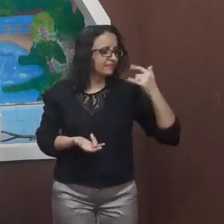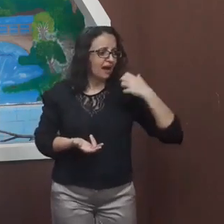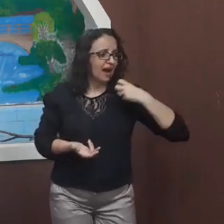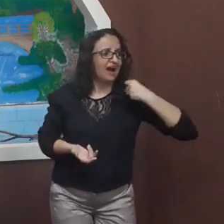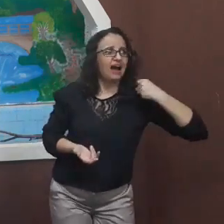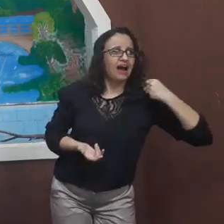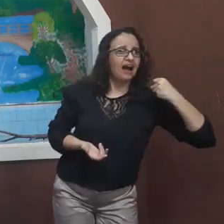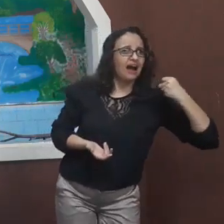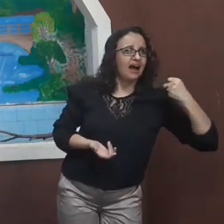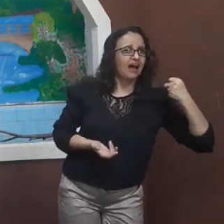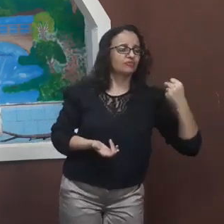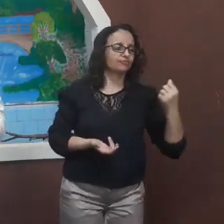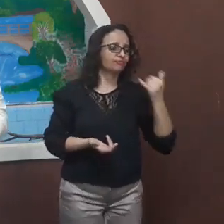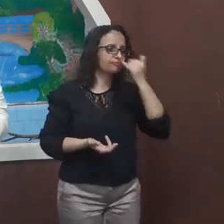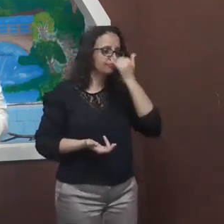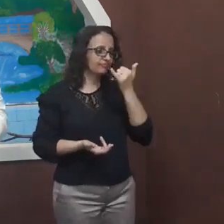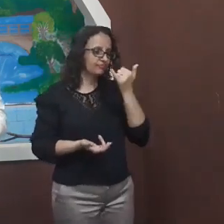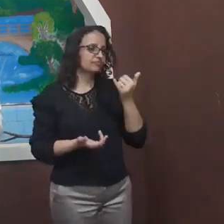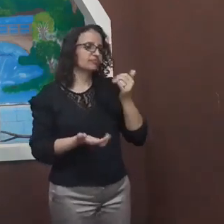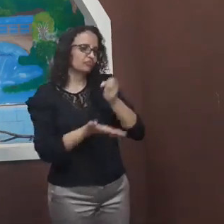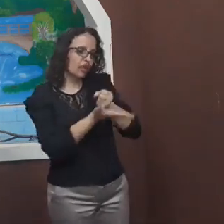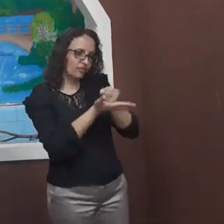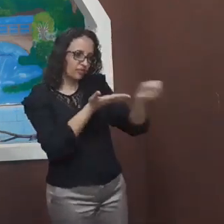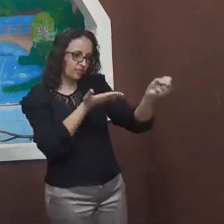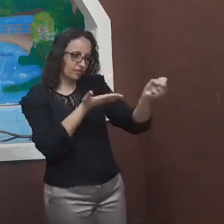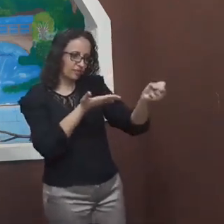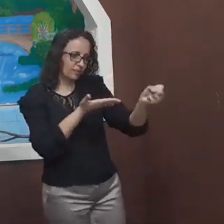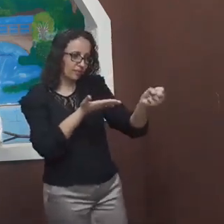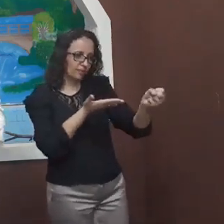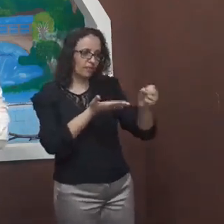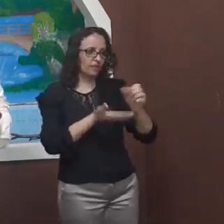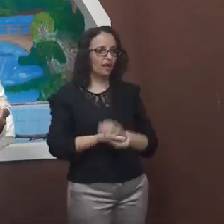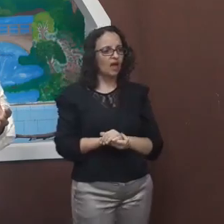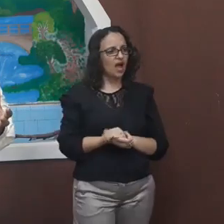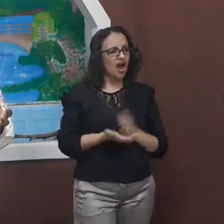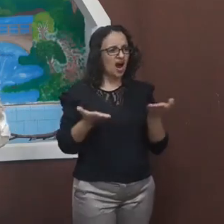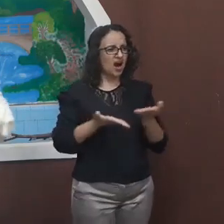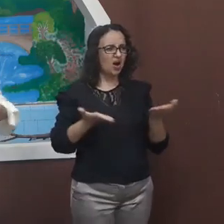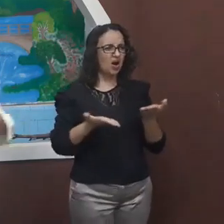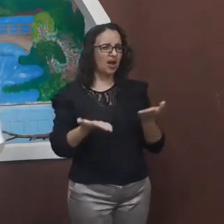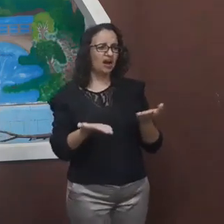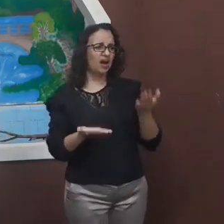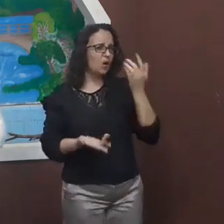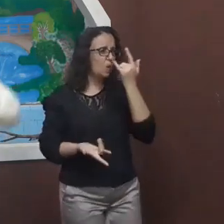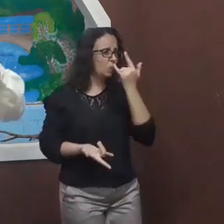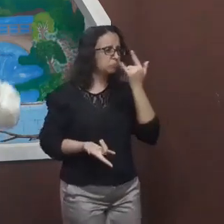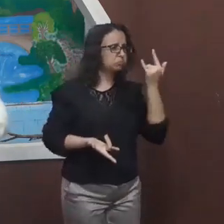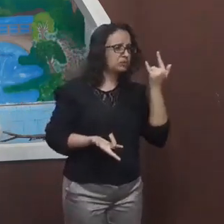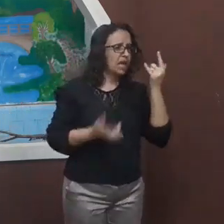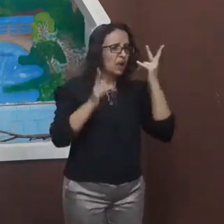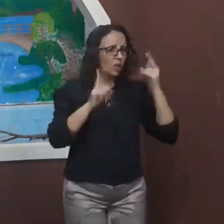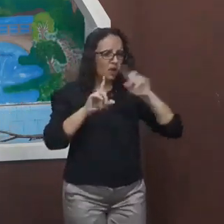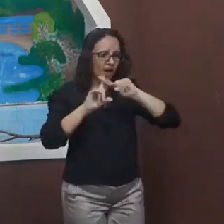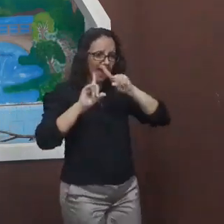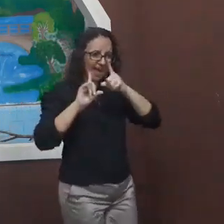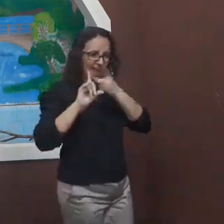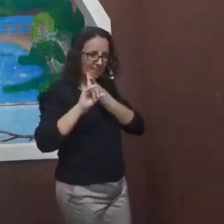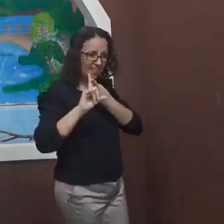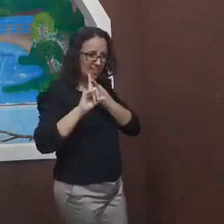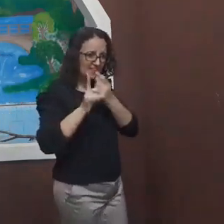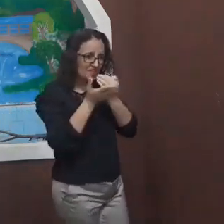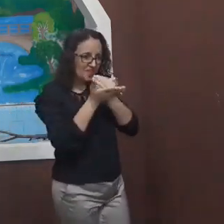É arrastado e seduzido. Então a cobiça, tendo engravidado. Gostei muito da versão da NVI. Ou seja, tendo gestado. Ou seja, é um